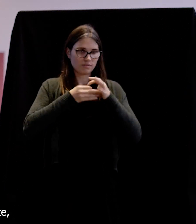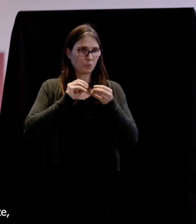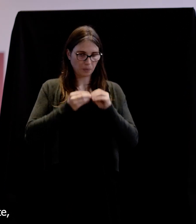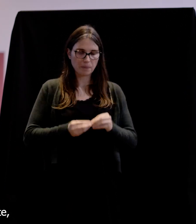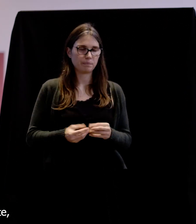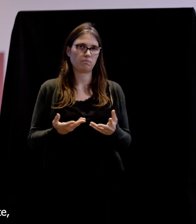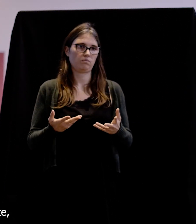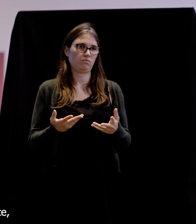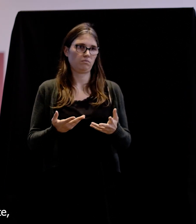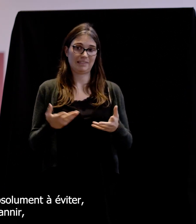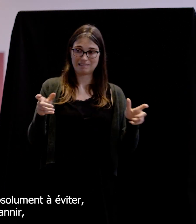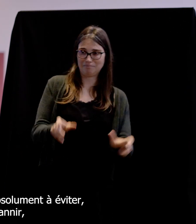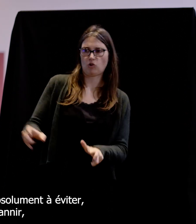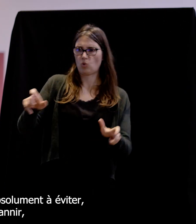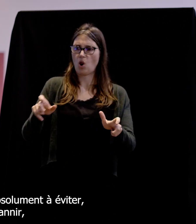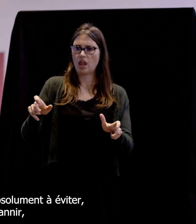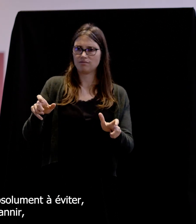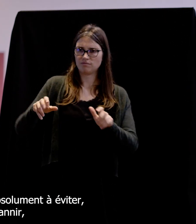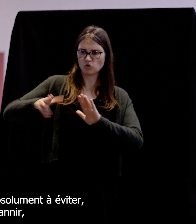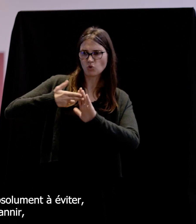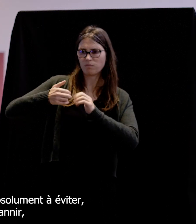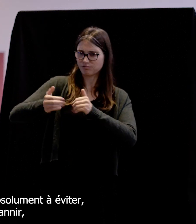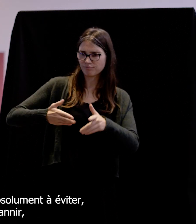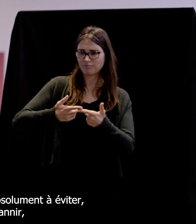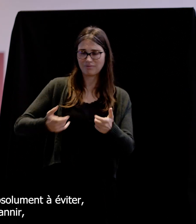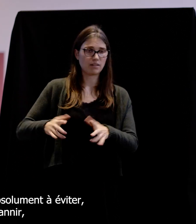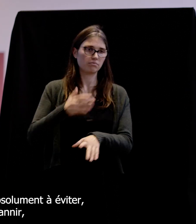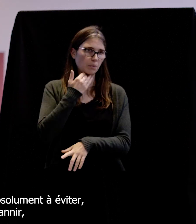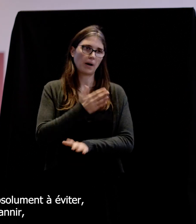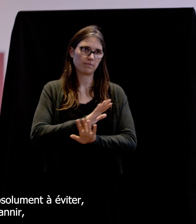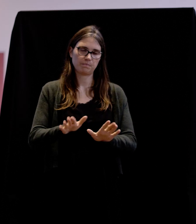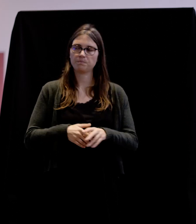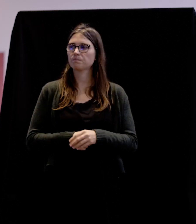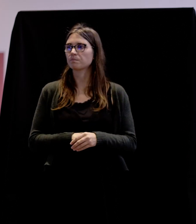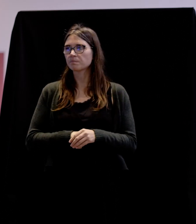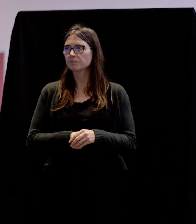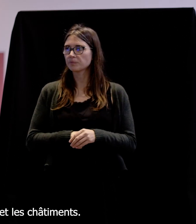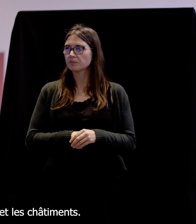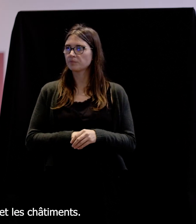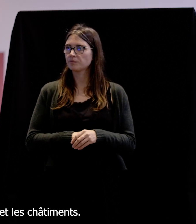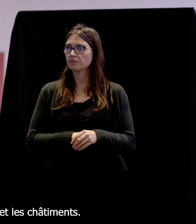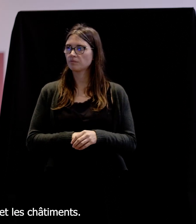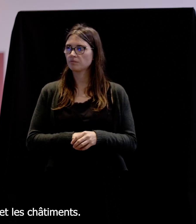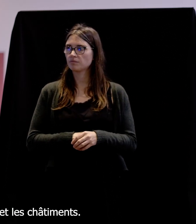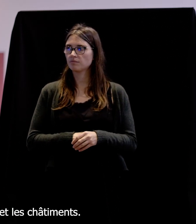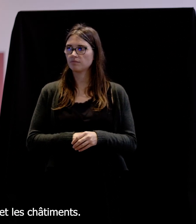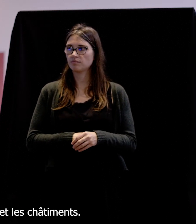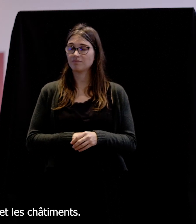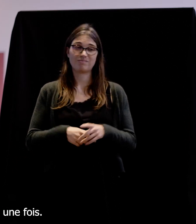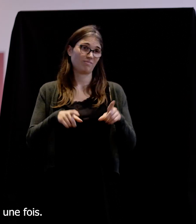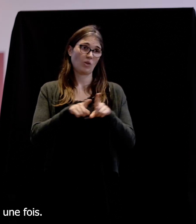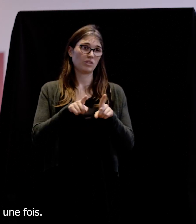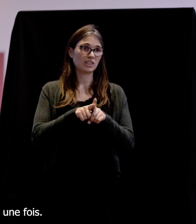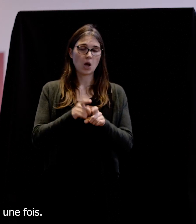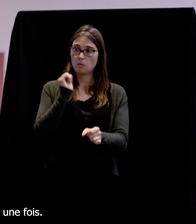Ensuite, pour elle, ce qui est absolument à éviter, voire à bannir, c'est les punitions et les châtiments.